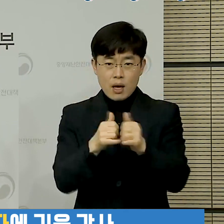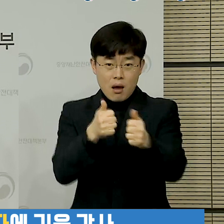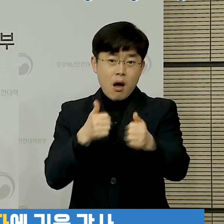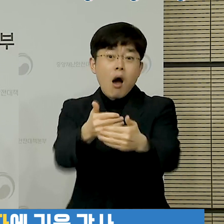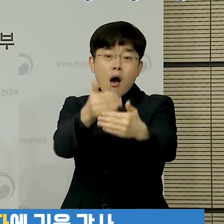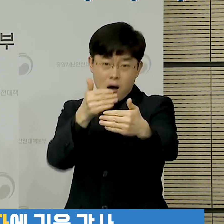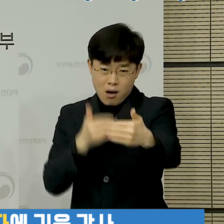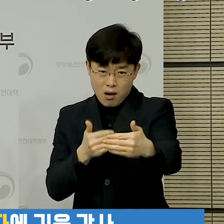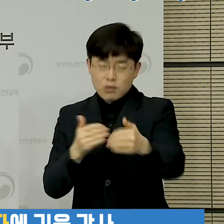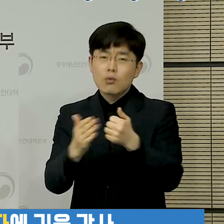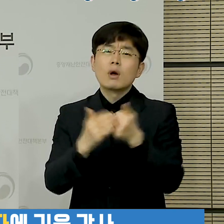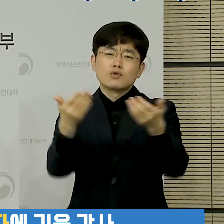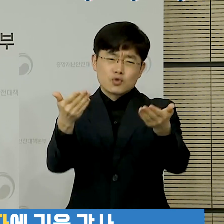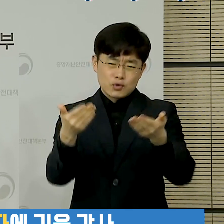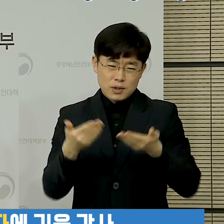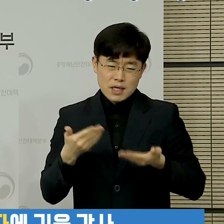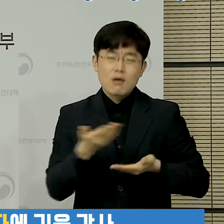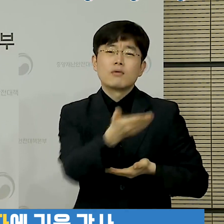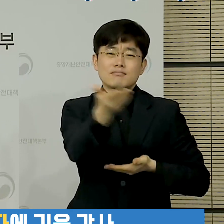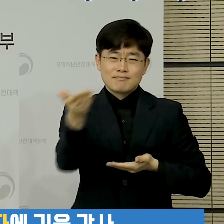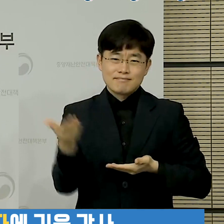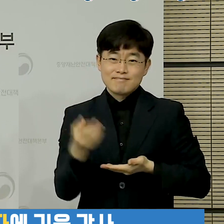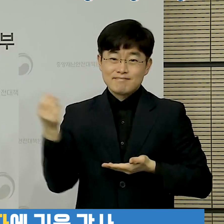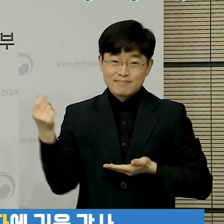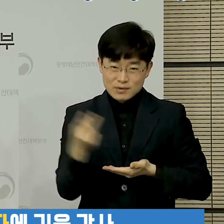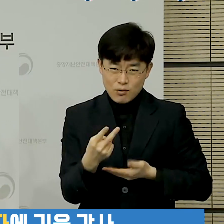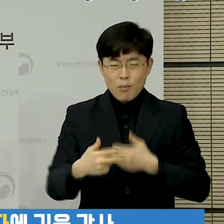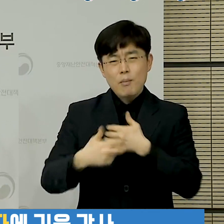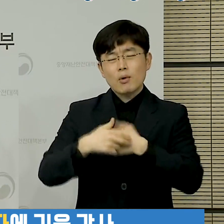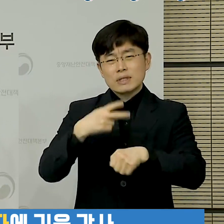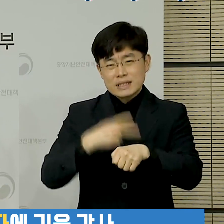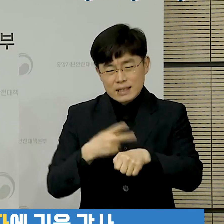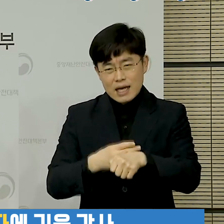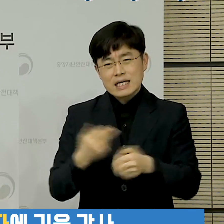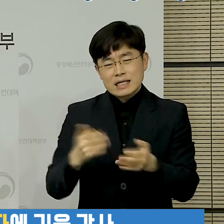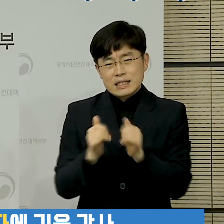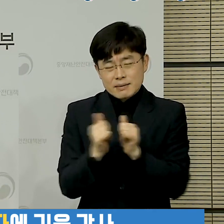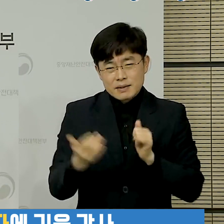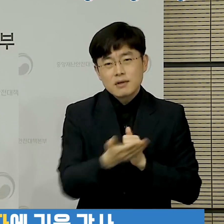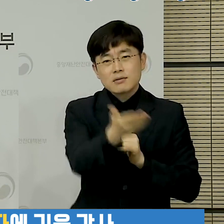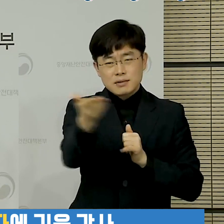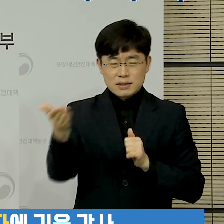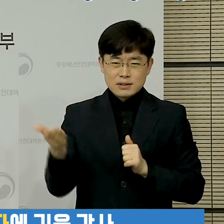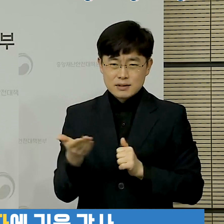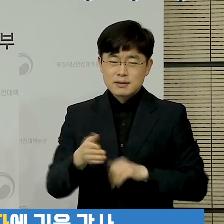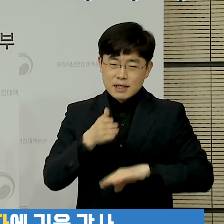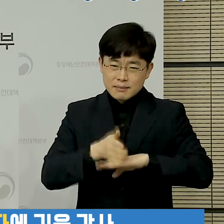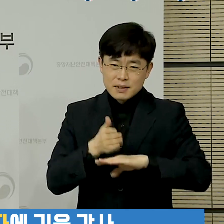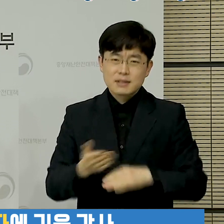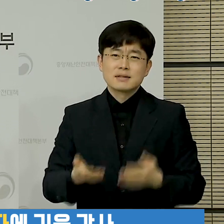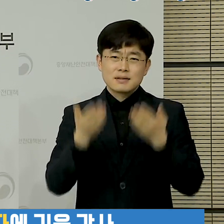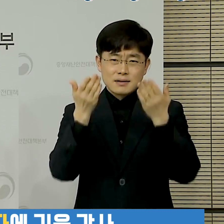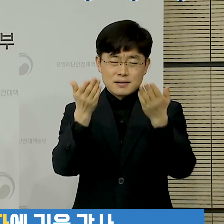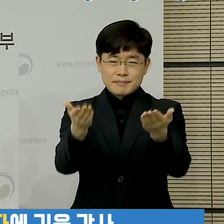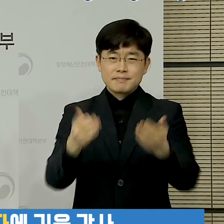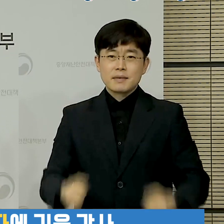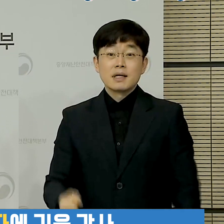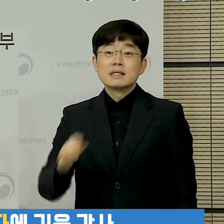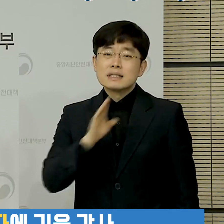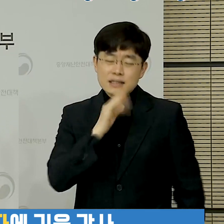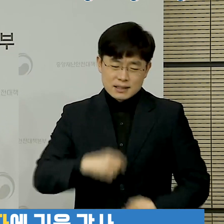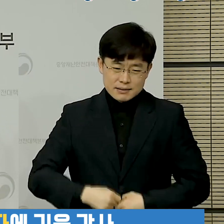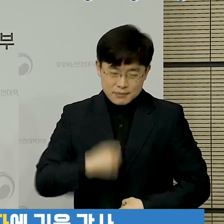거리두기에 힘써주고 계신 우리 국민들과 현장에서 노고를 아끼고 있지 않는 의료진들, 관계자